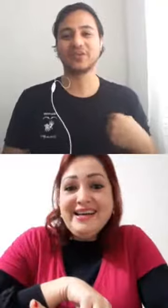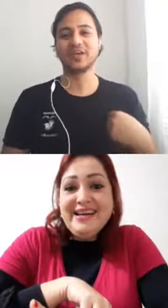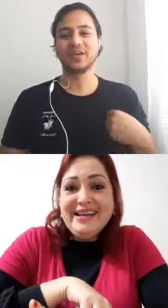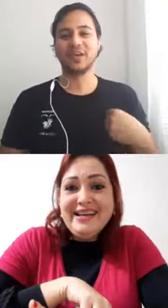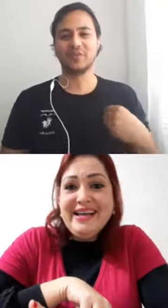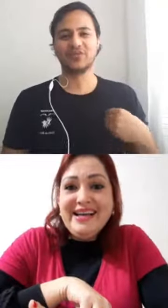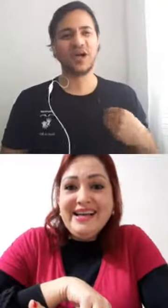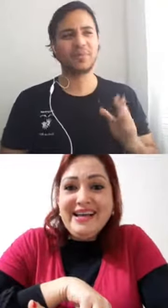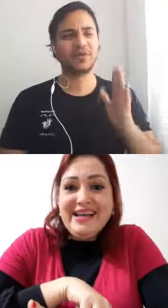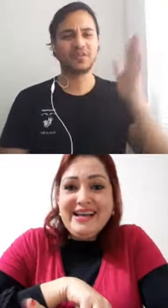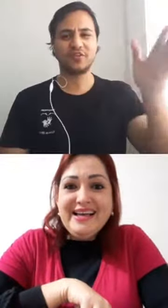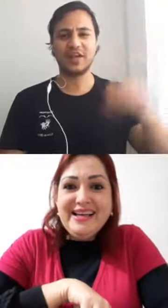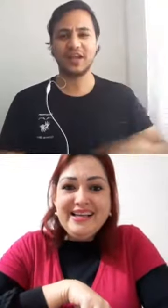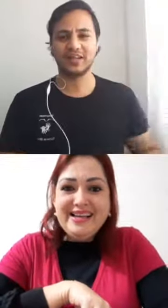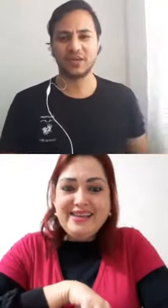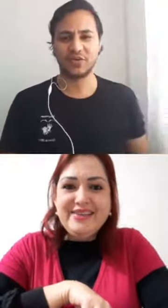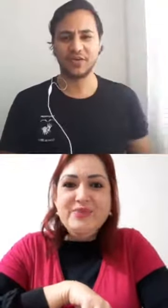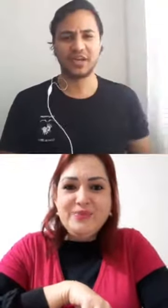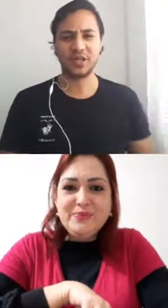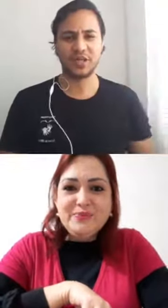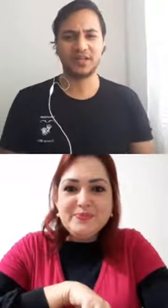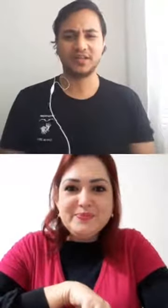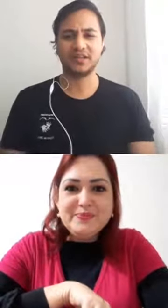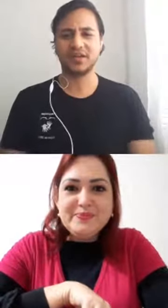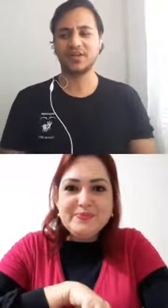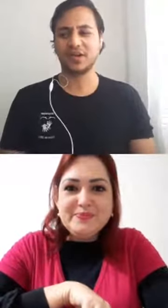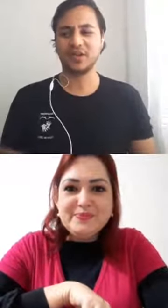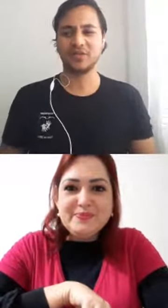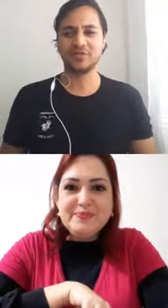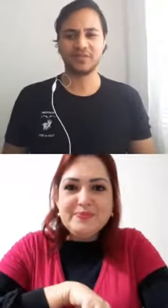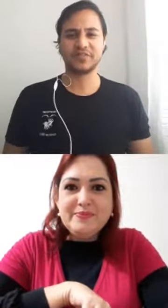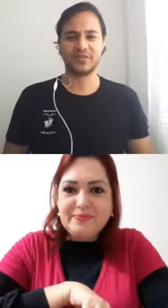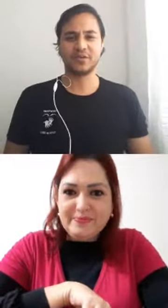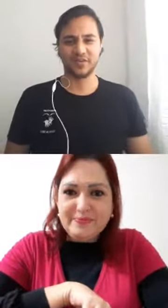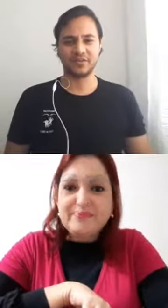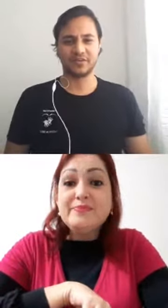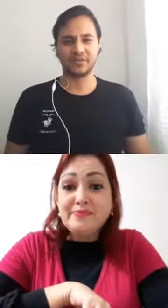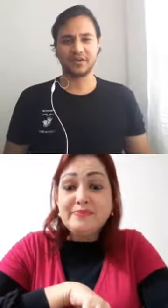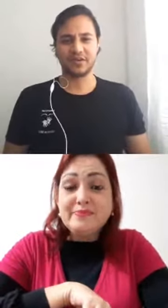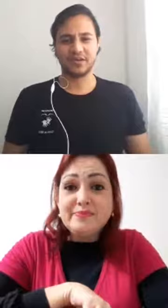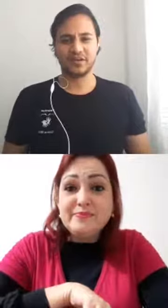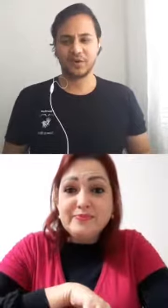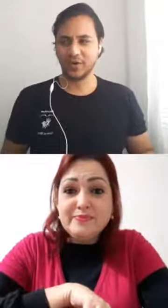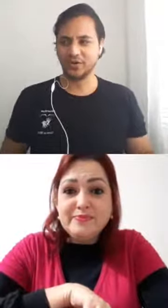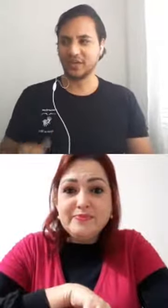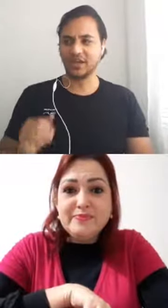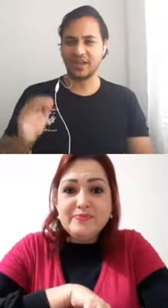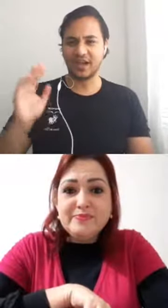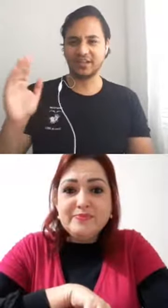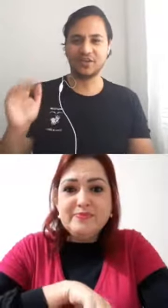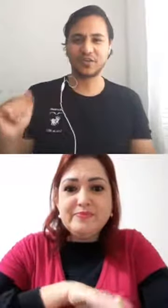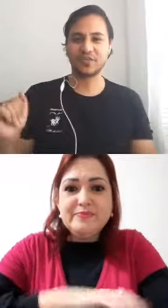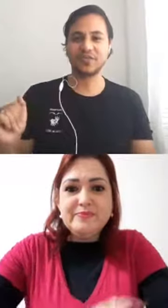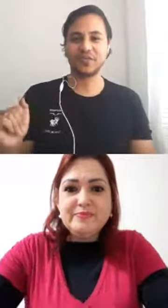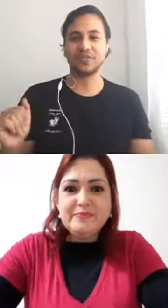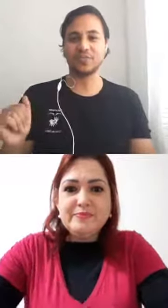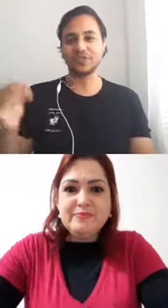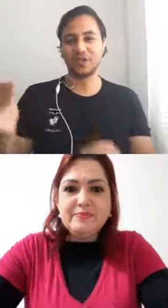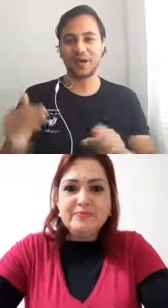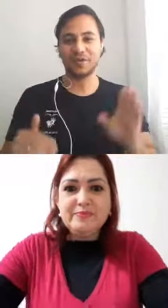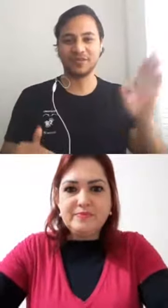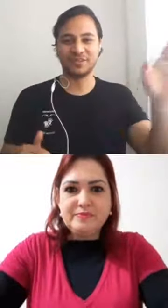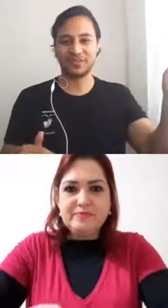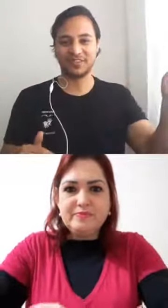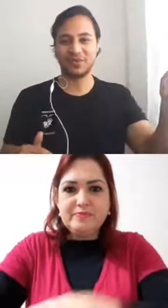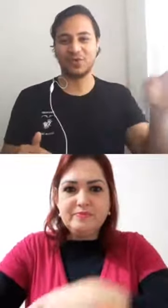comigo, né? A pessoa, por que você não vai lá tal igreja, lá em tal local, para fazer a interpretação? Daí eu perguntei, então a tua profissão, posso